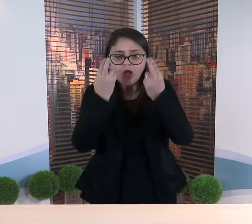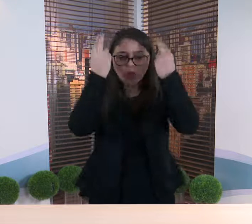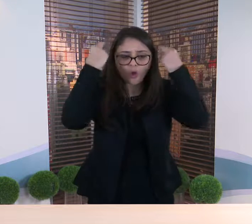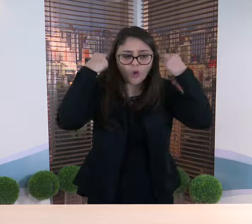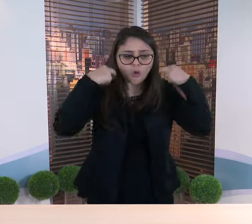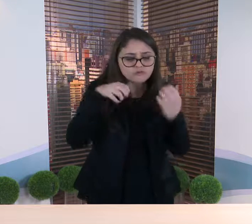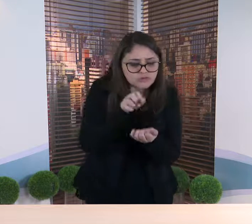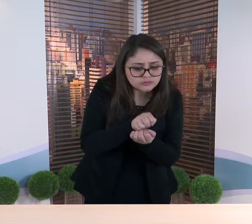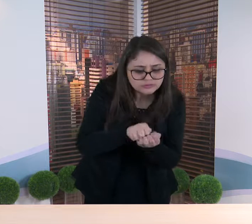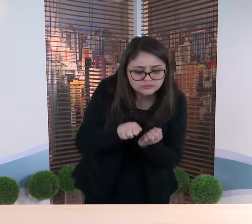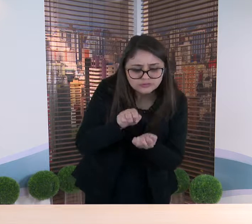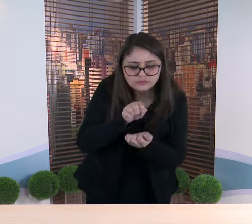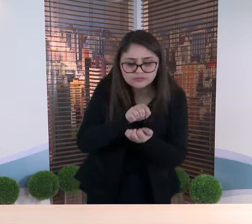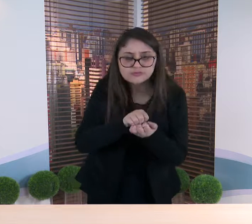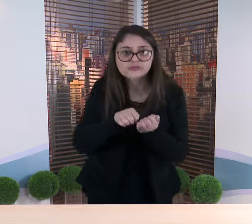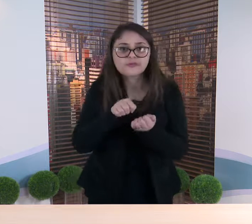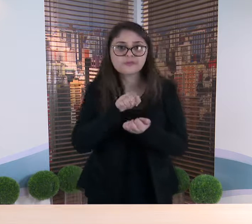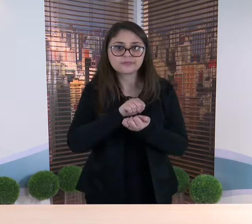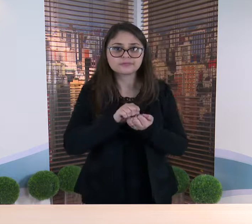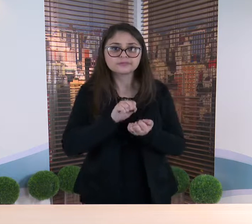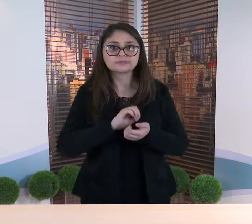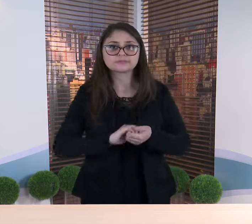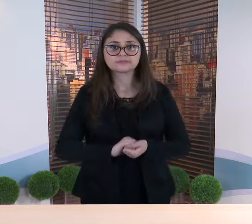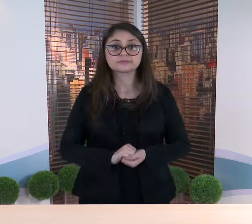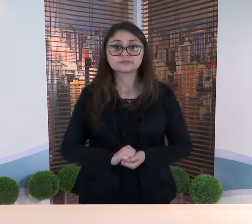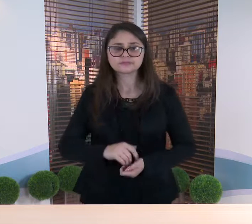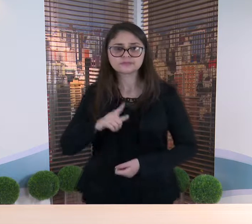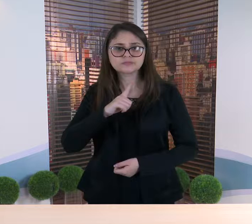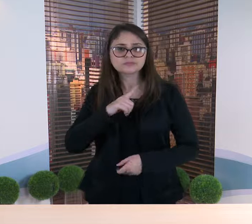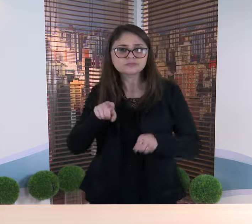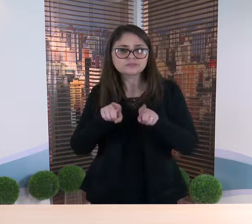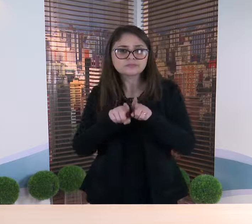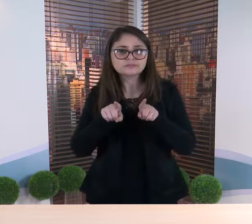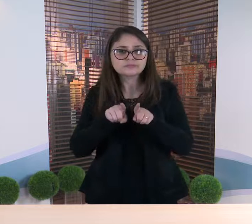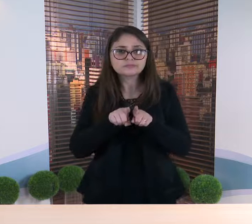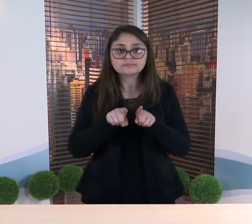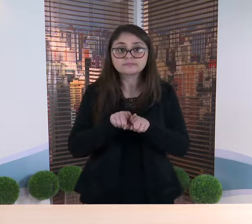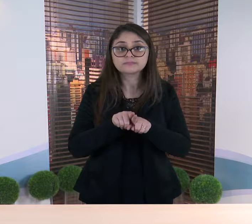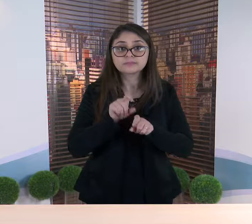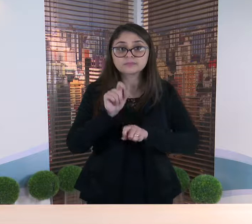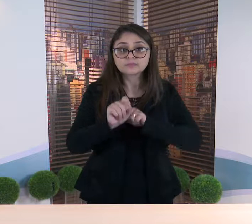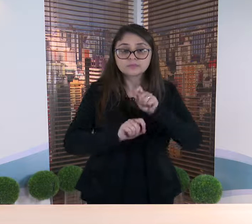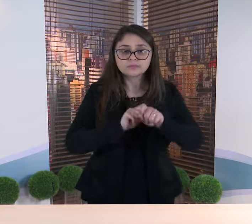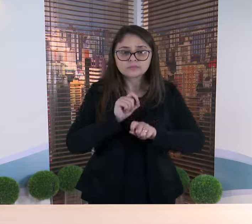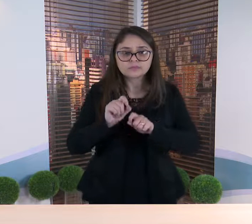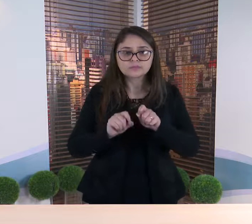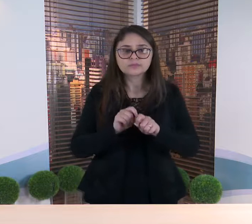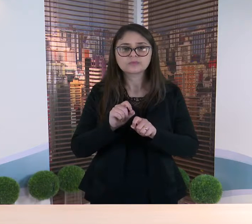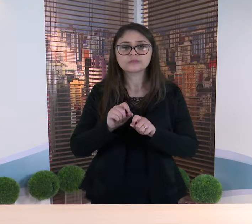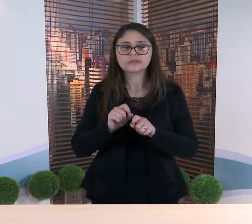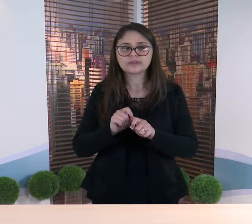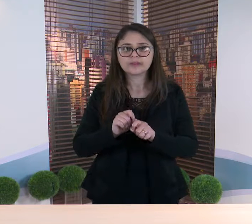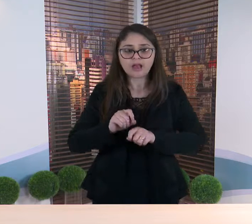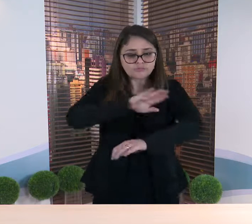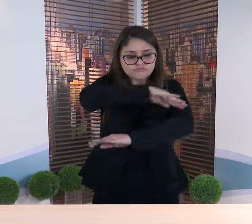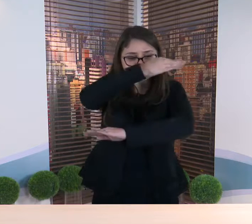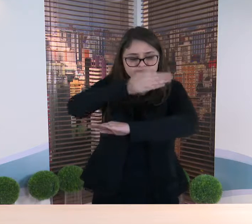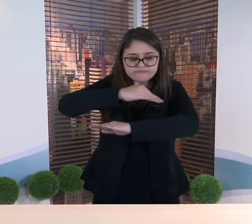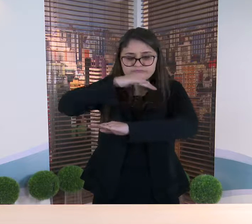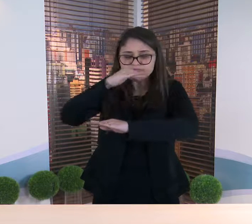e os jumentos se alimentam perto delas. Os camelos estão sendo carregados para a viagem seguinte pela longa